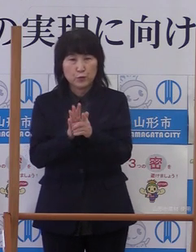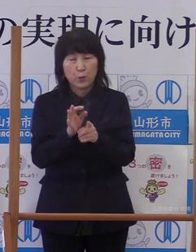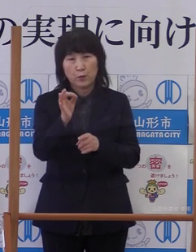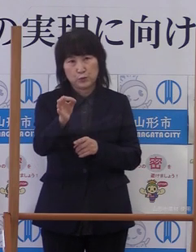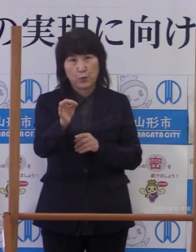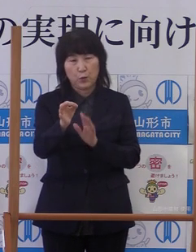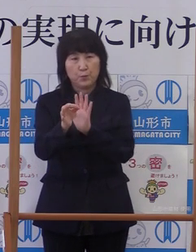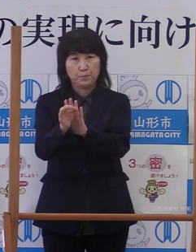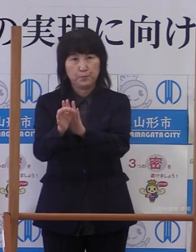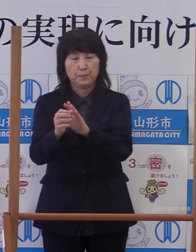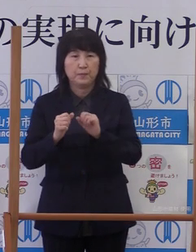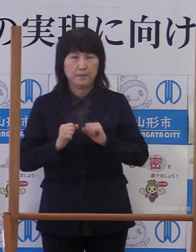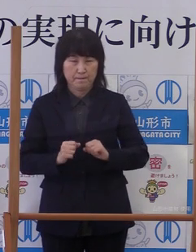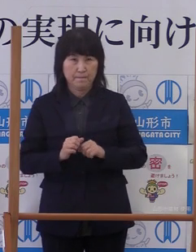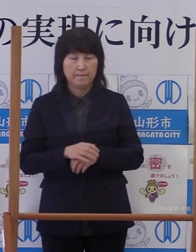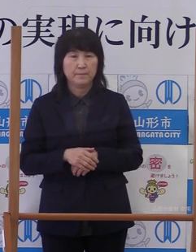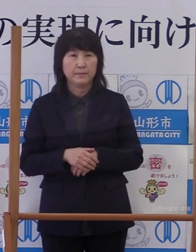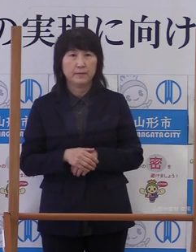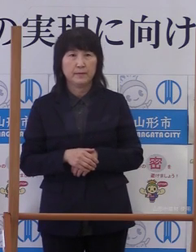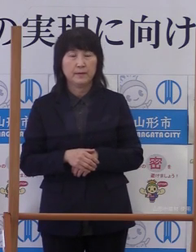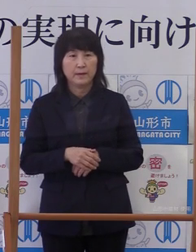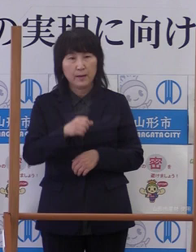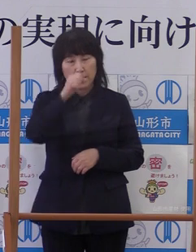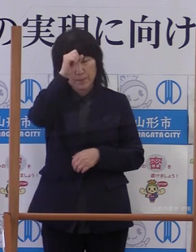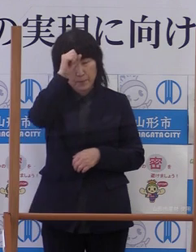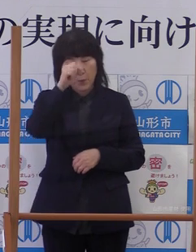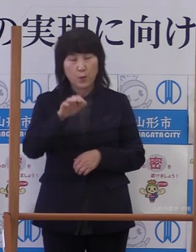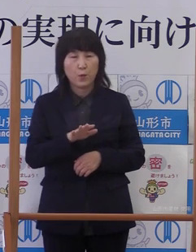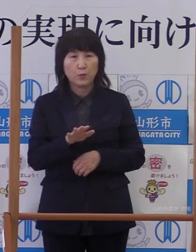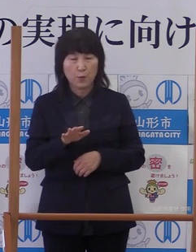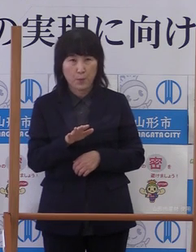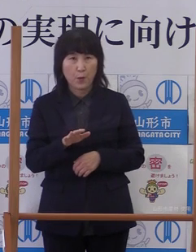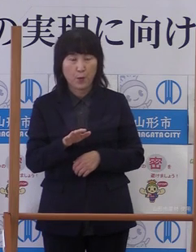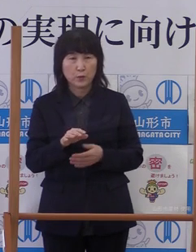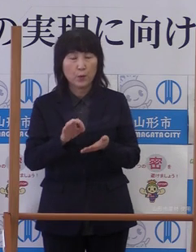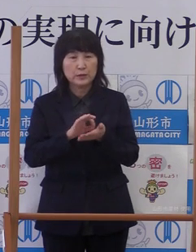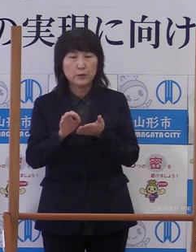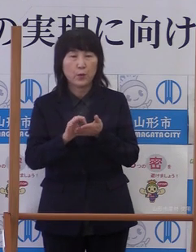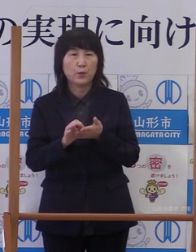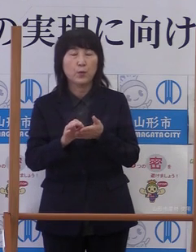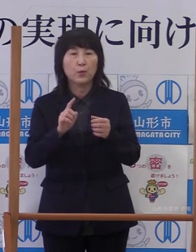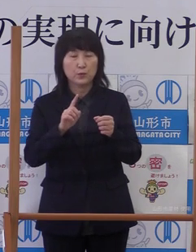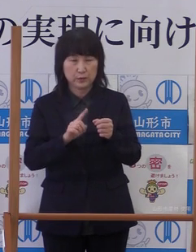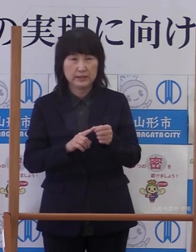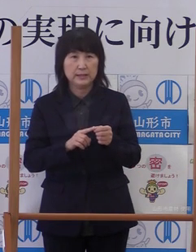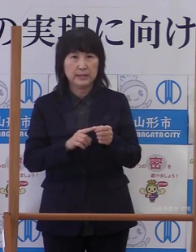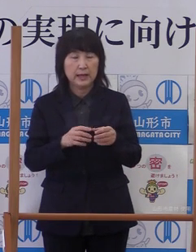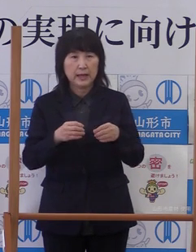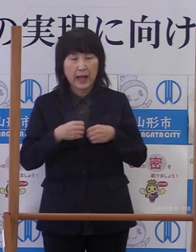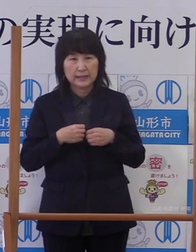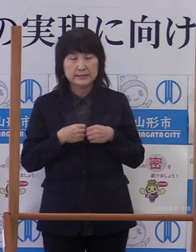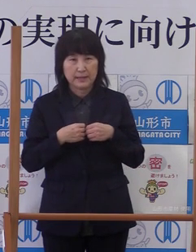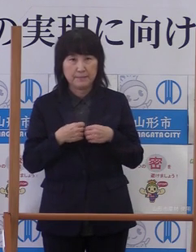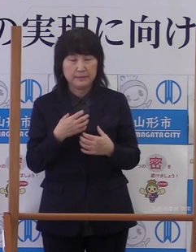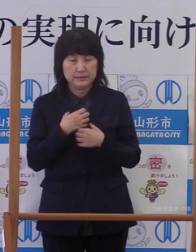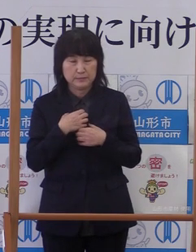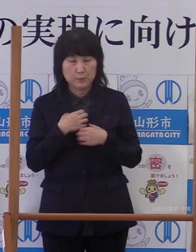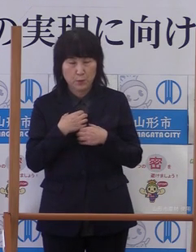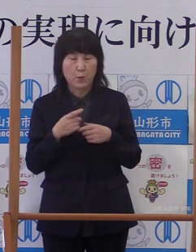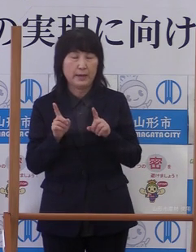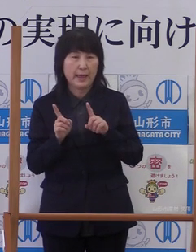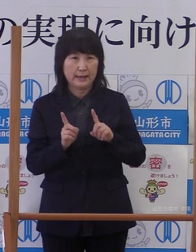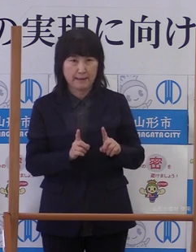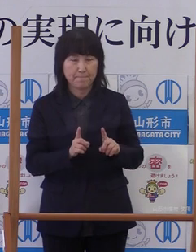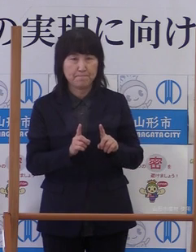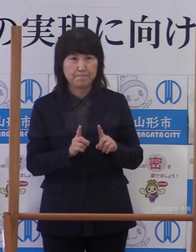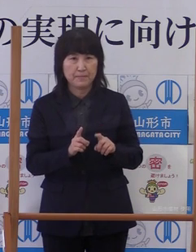。このほか病児病後時保育事業の利用について、感染症のリスク軽減、利便性の